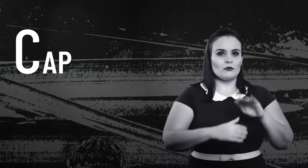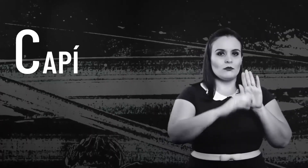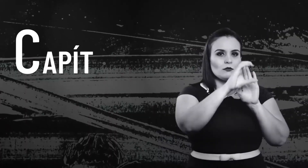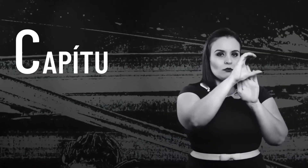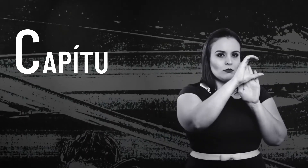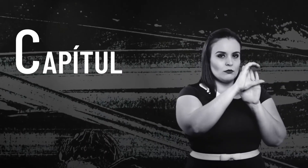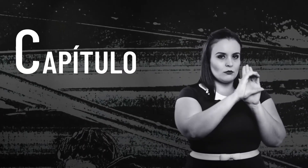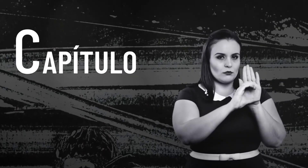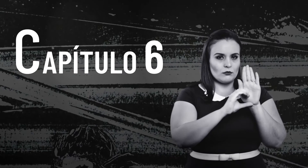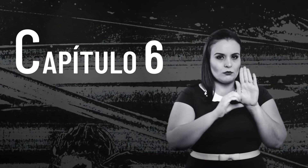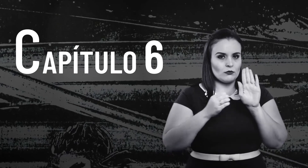Capítulo 6.